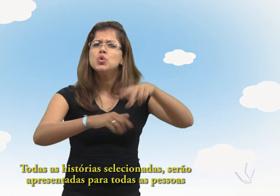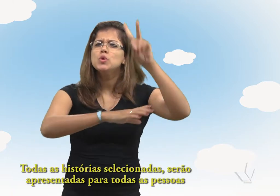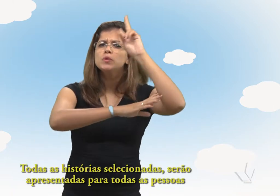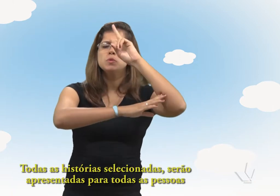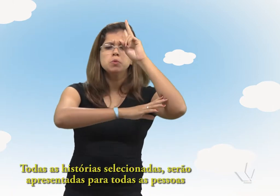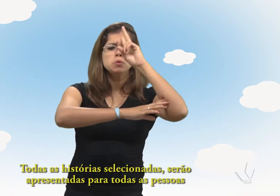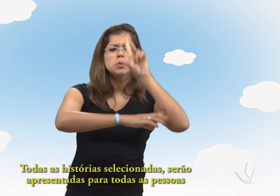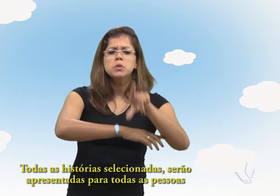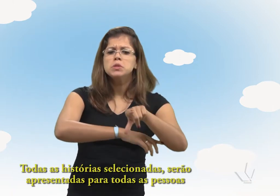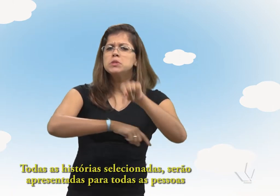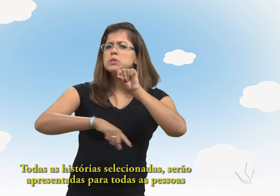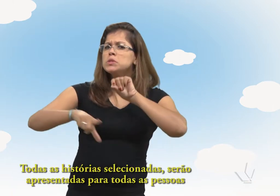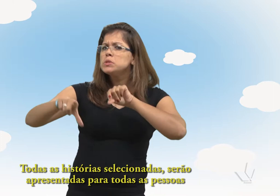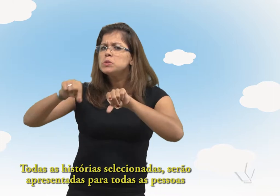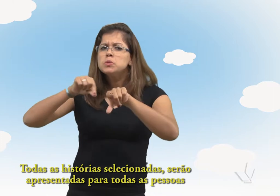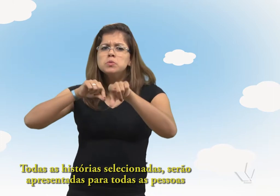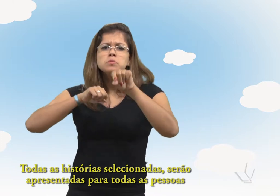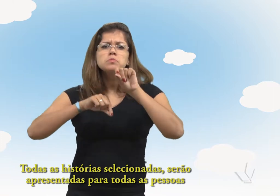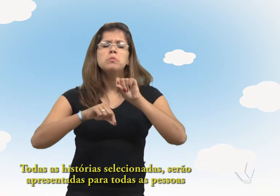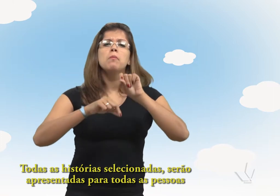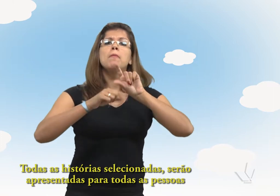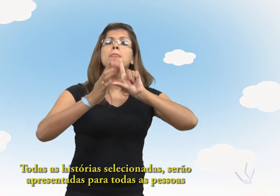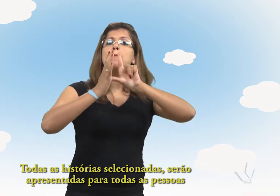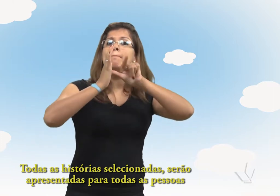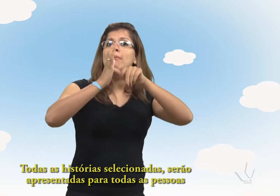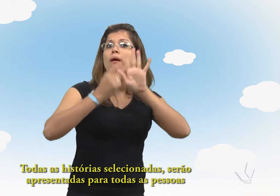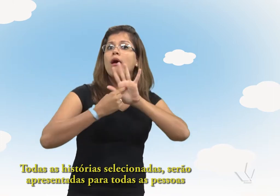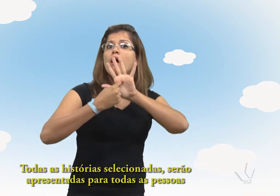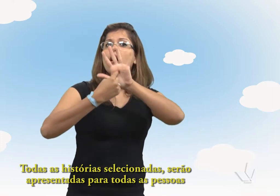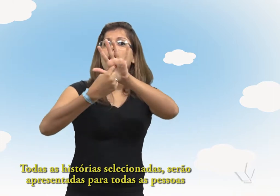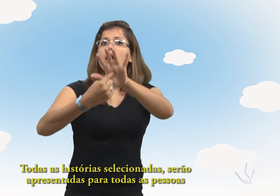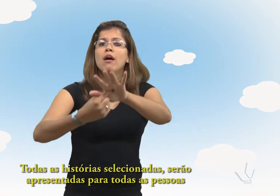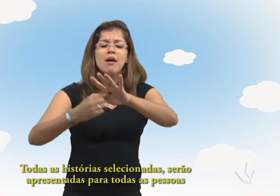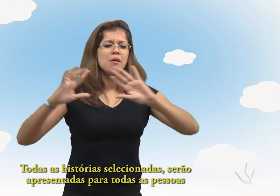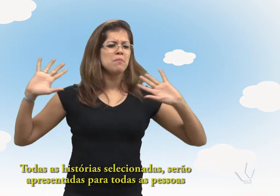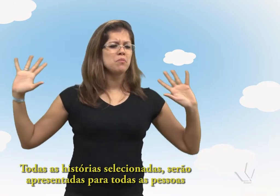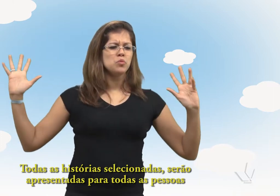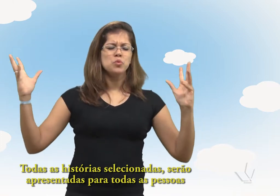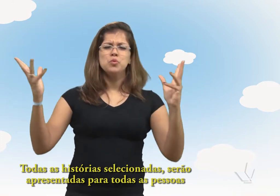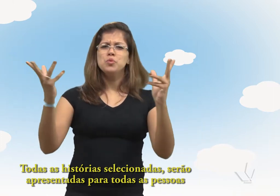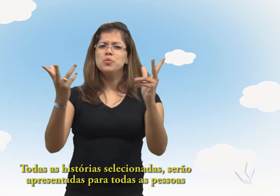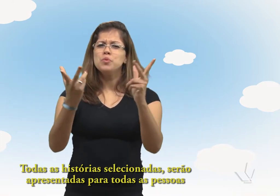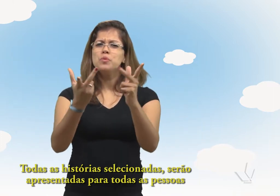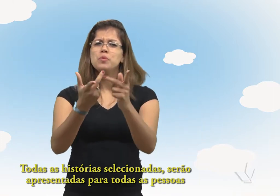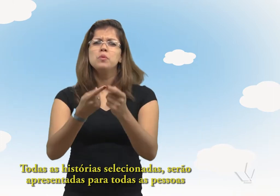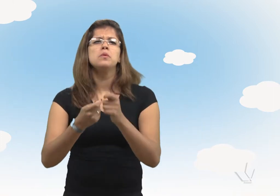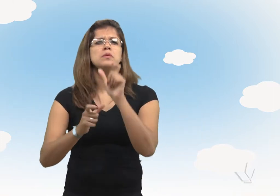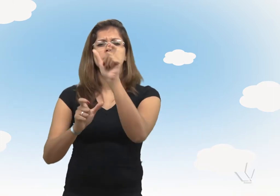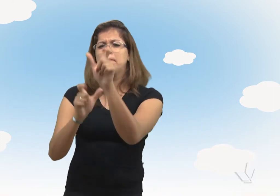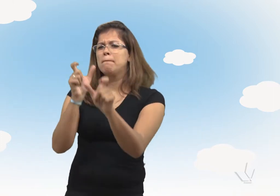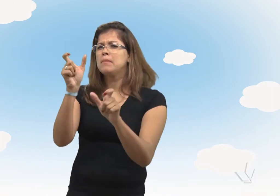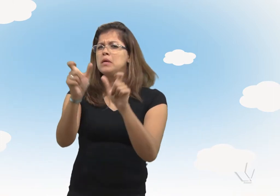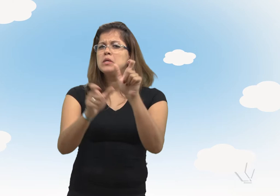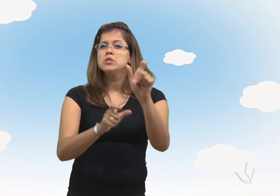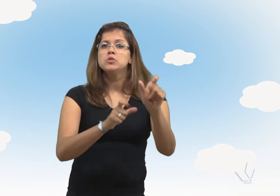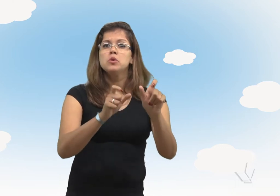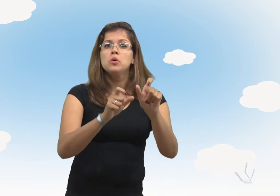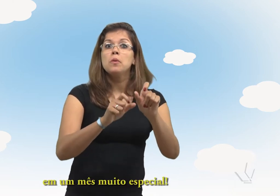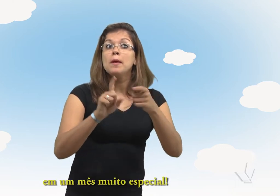Todas as histórias selecionadas serão apresentadas para todas as pessoas em um